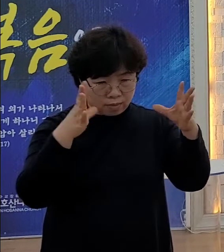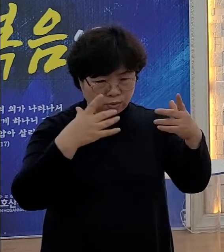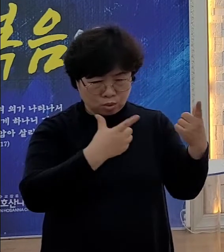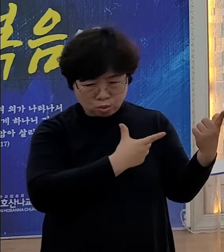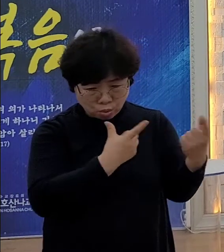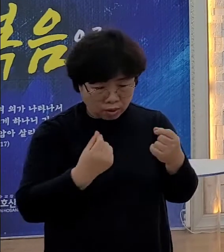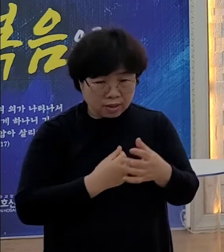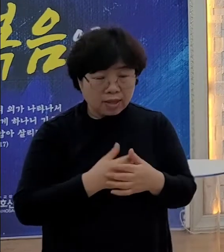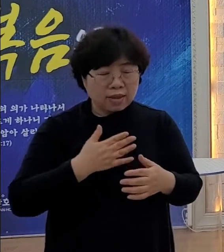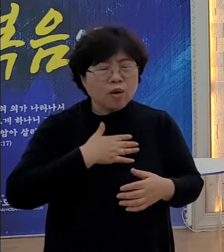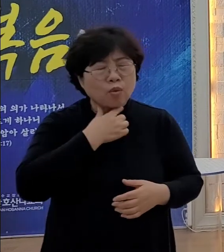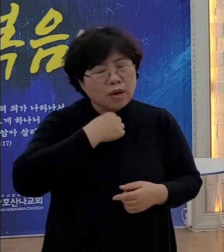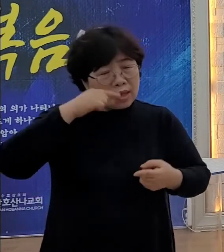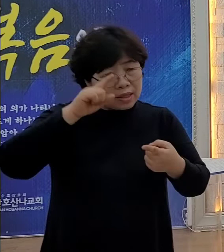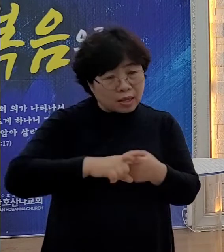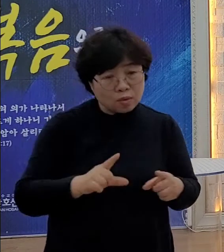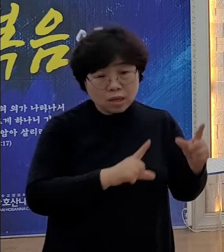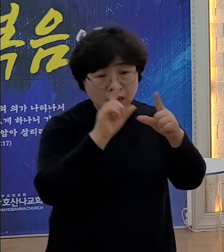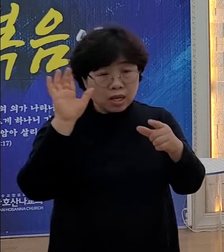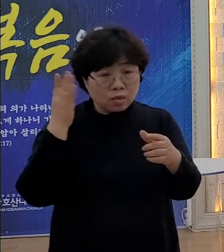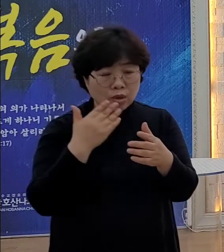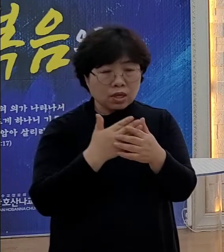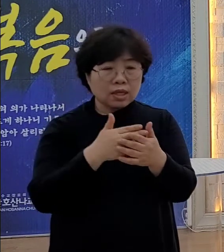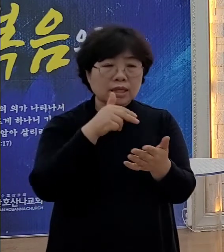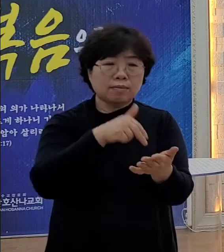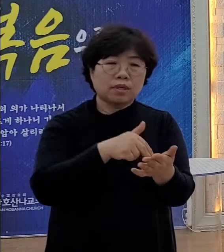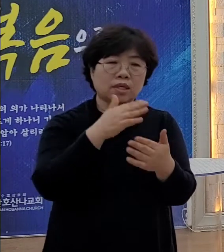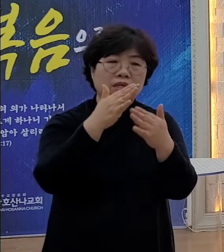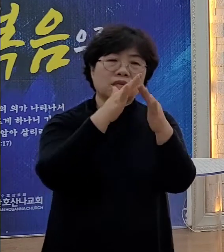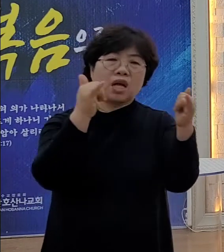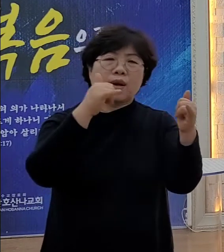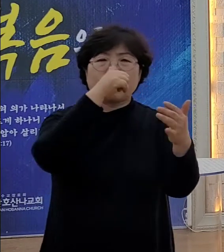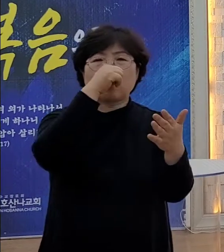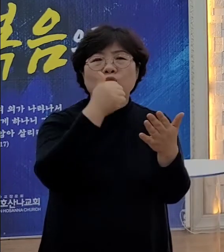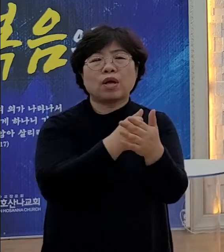내가 하고 싶은 대로 살아가게 돼 있어요. 이게 우리 인간이에요. 죄성이에요, 죄성.